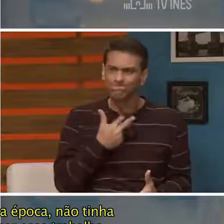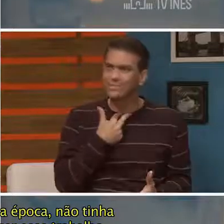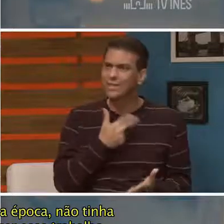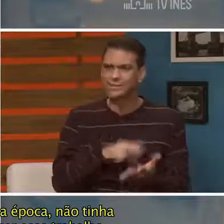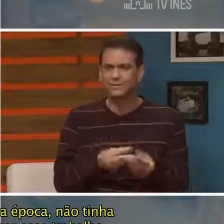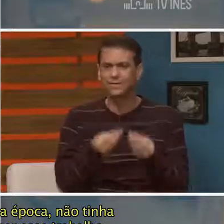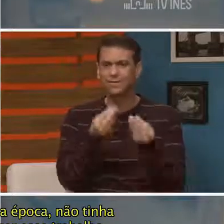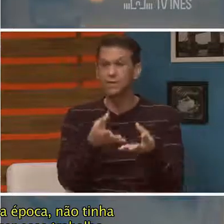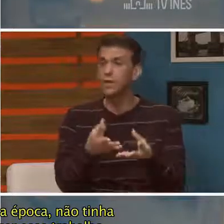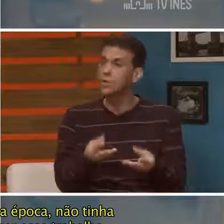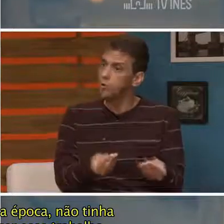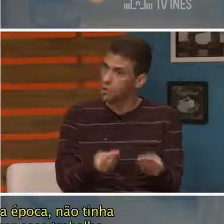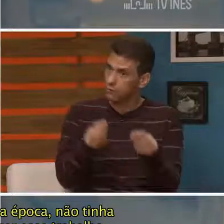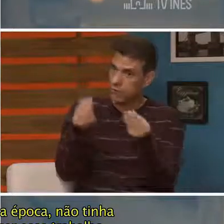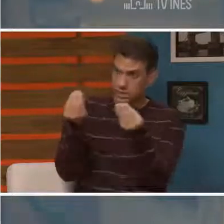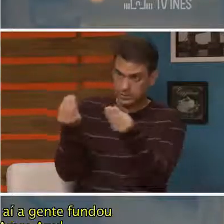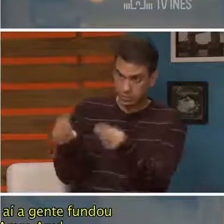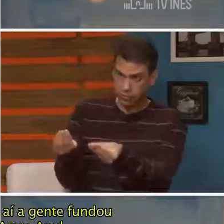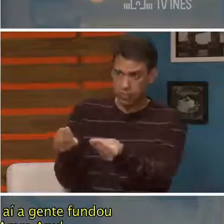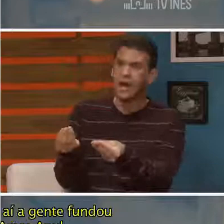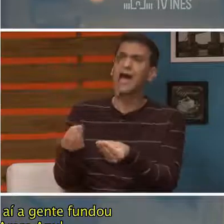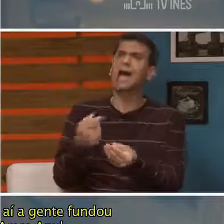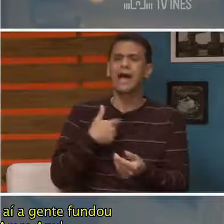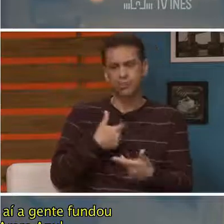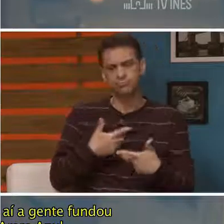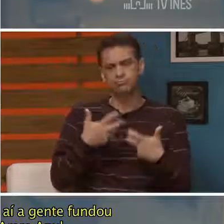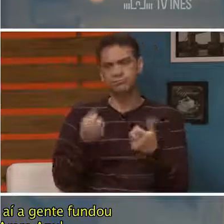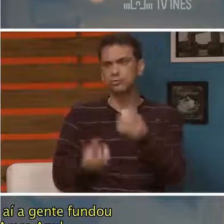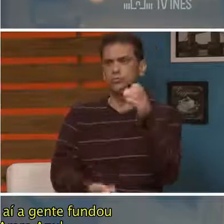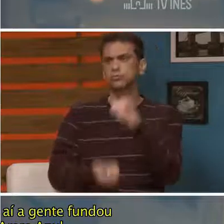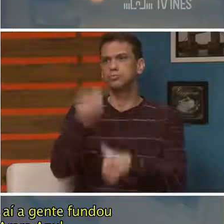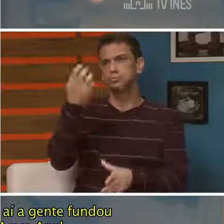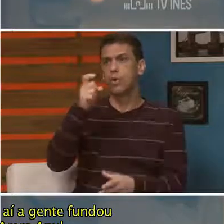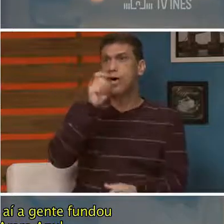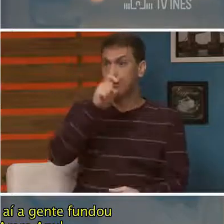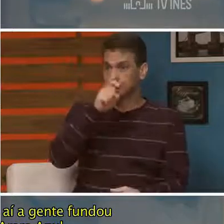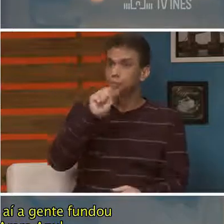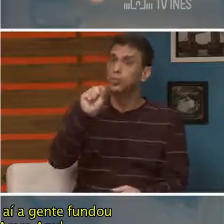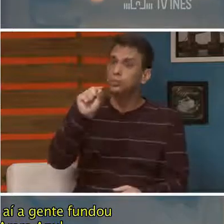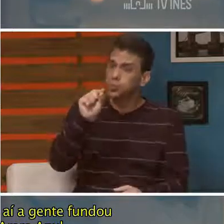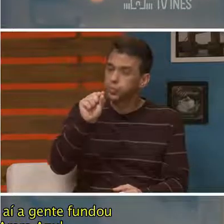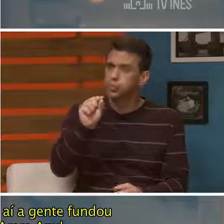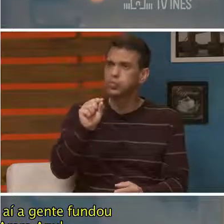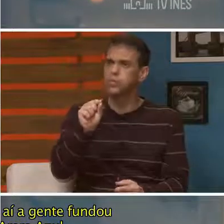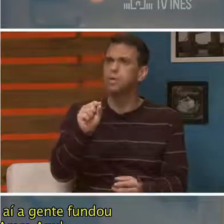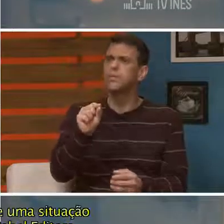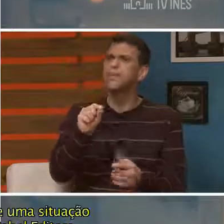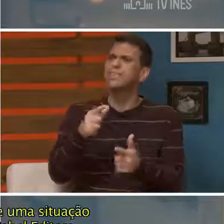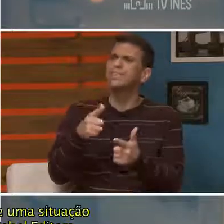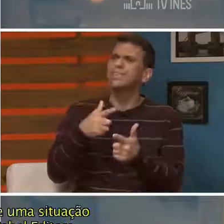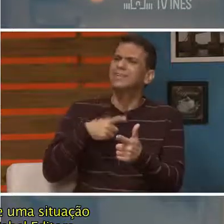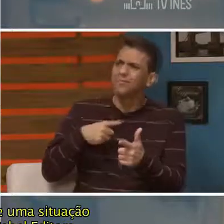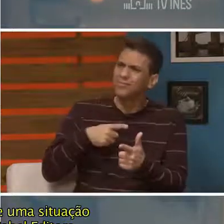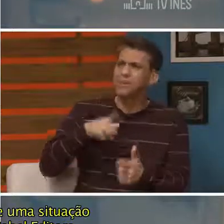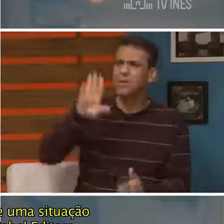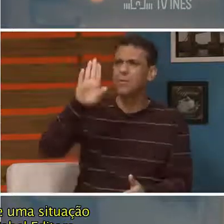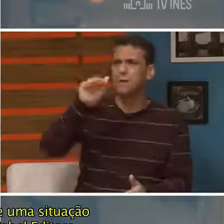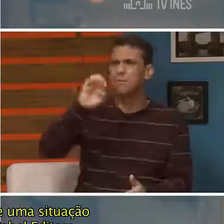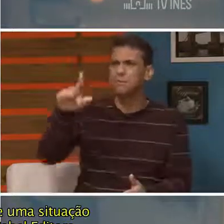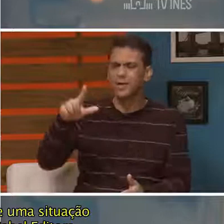tinha condições de fazer esse trabalho, me ofereceram, e aí a gente fundou a editora Arara Azul, porque houve